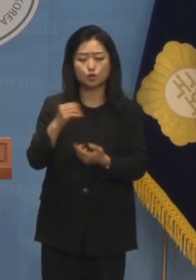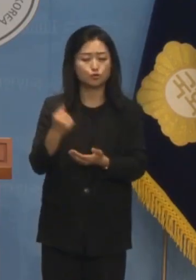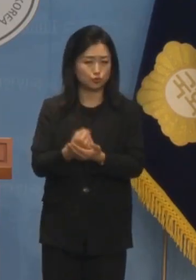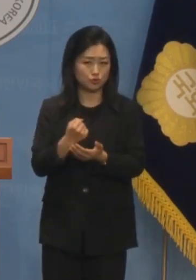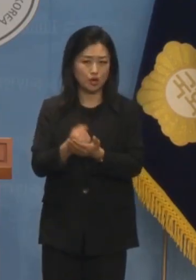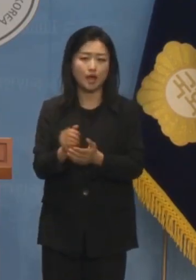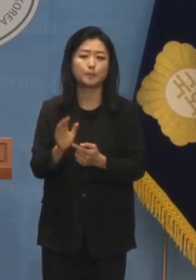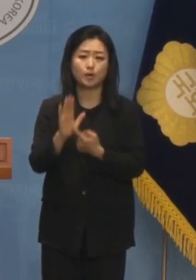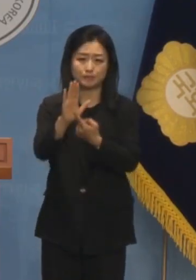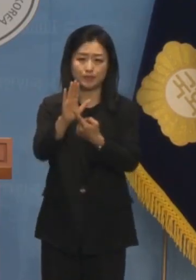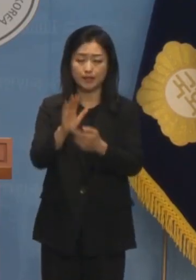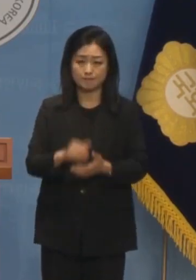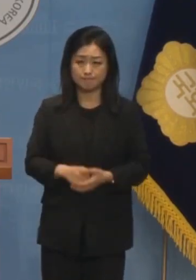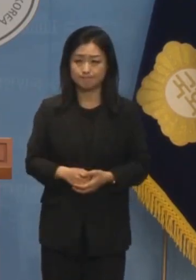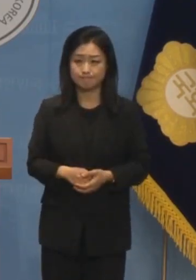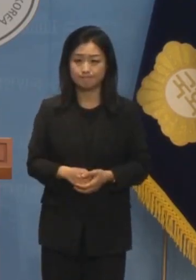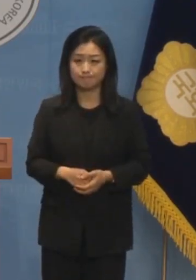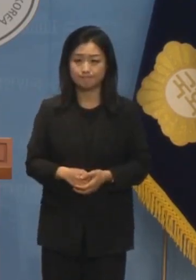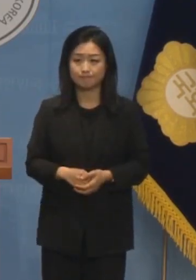유감을 표명합니다.